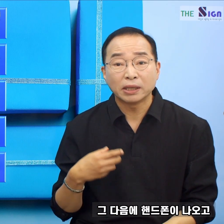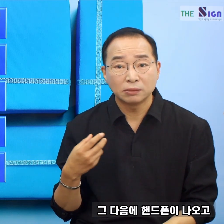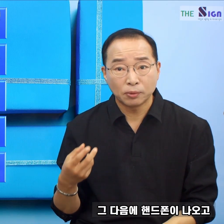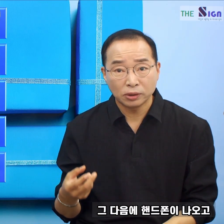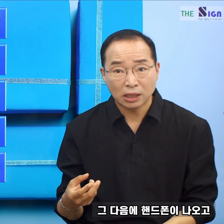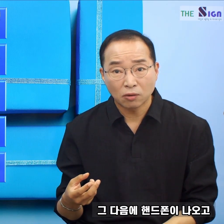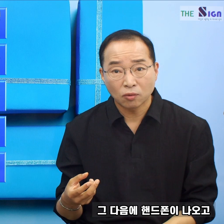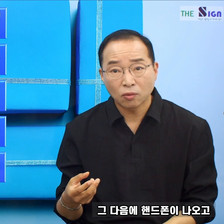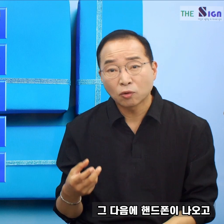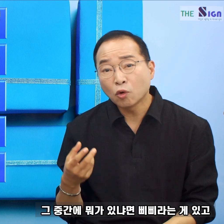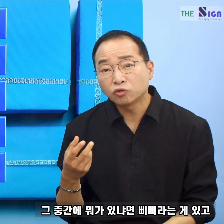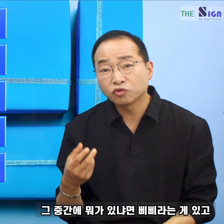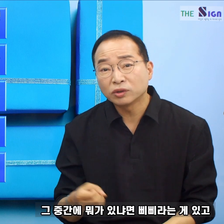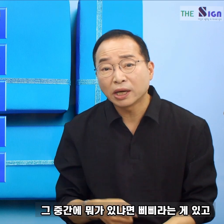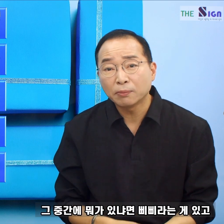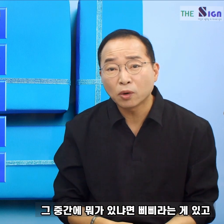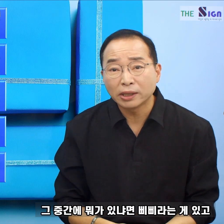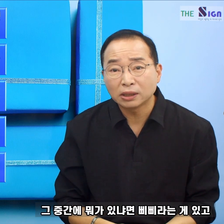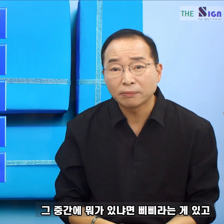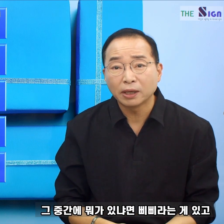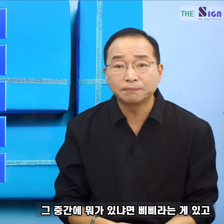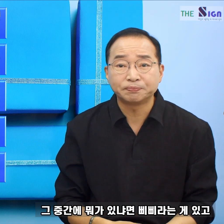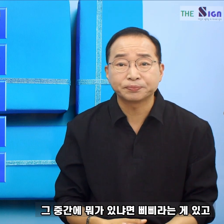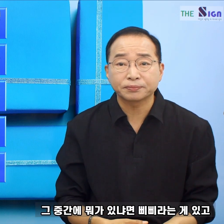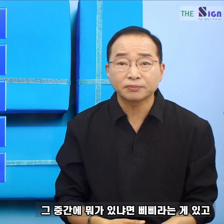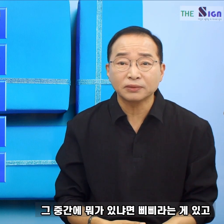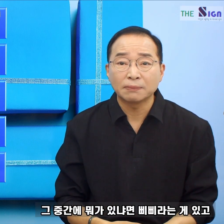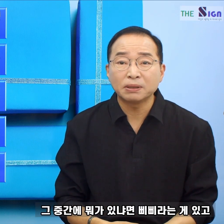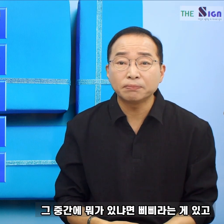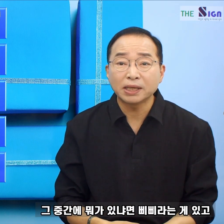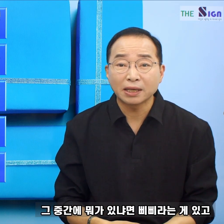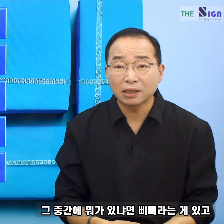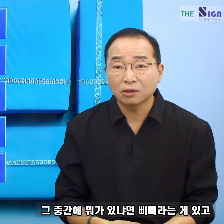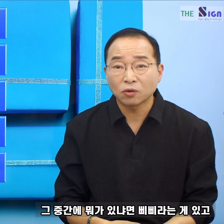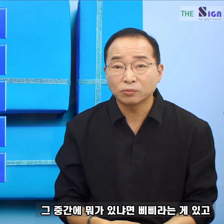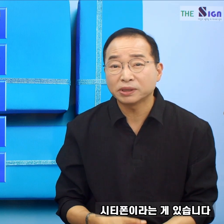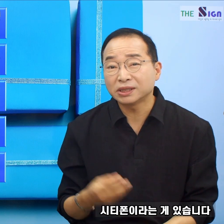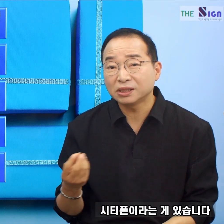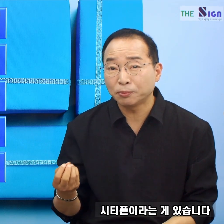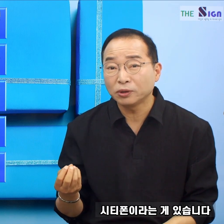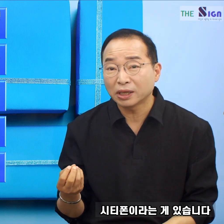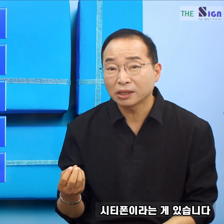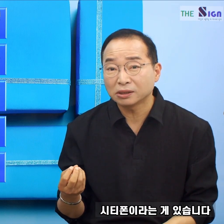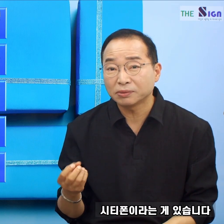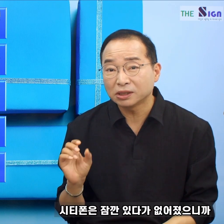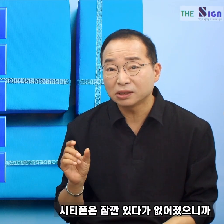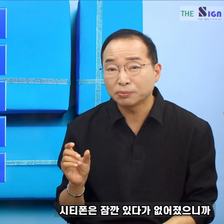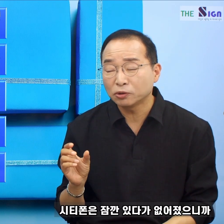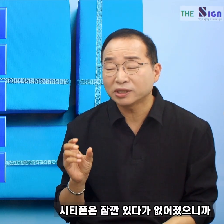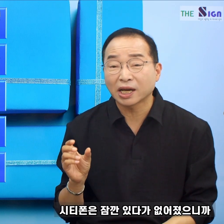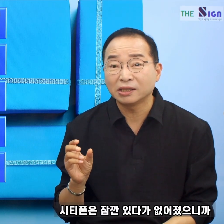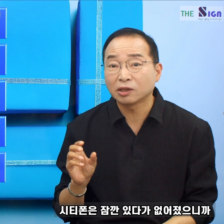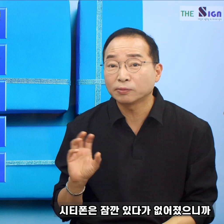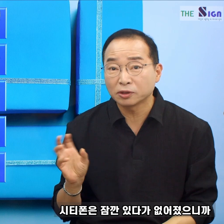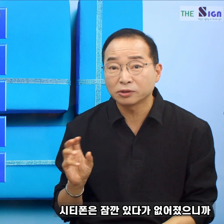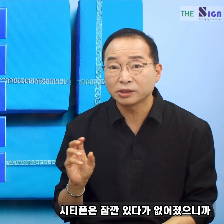핸드폰이 나오고, 그 중간에 뭐가 있냐면 삐삐라는 게 있고, 시티폰이라는 게 있습니다. 시티폰은 잠깐 있다